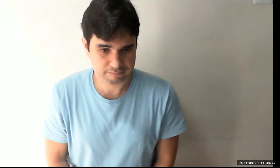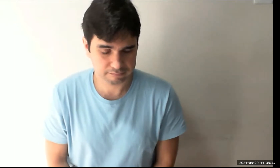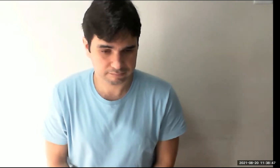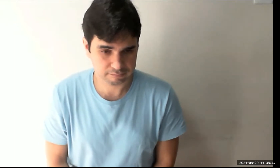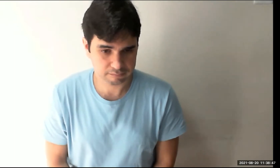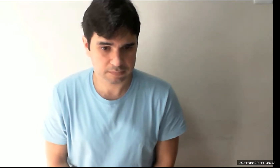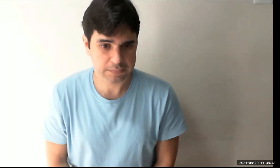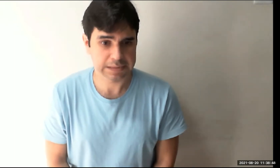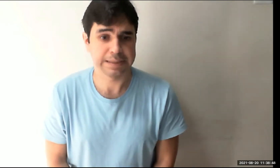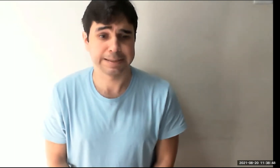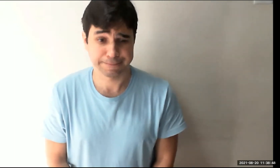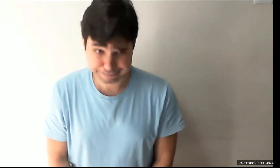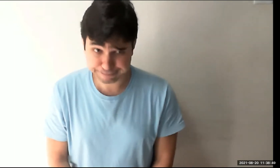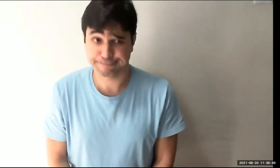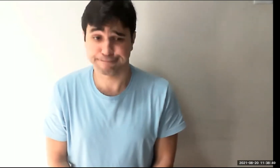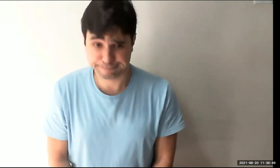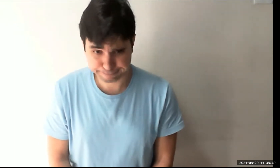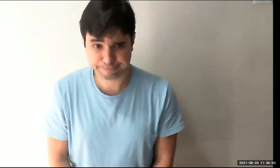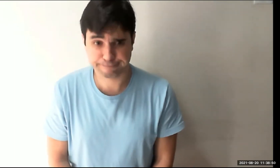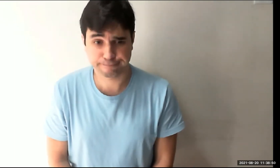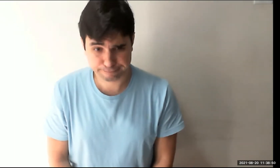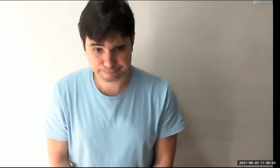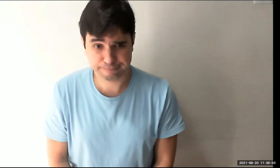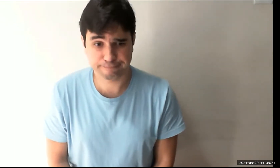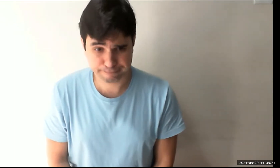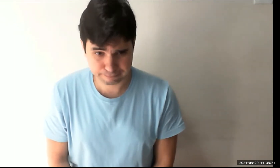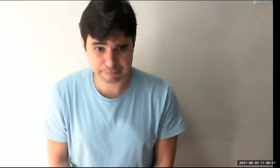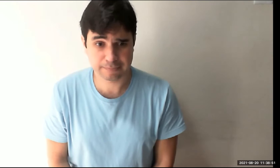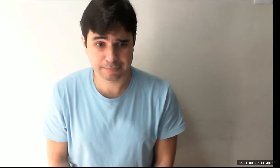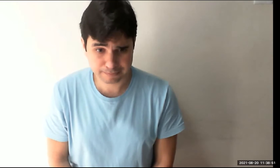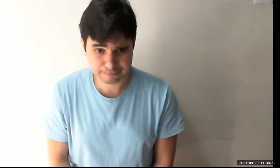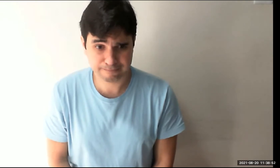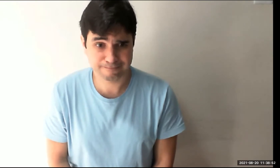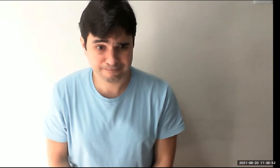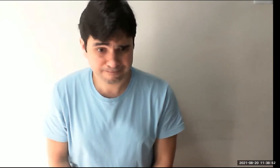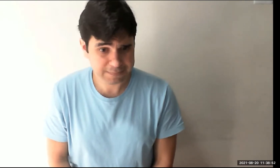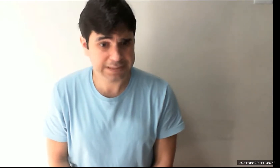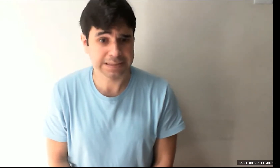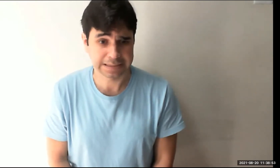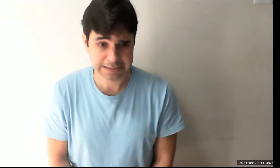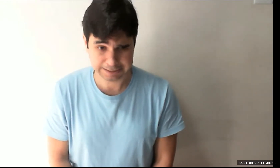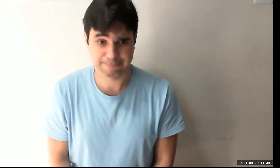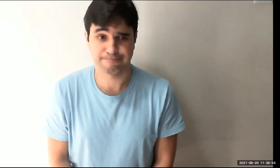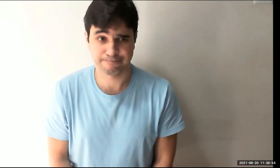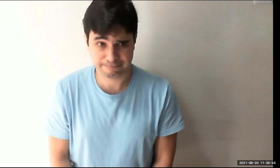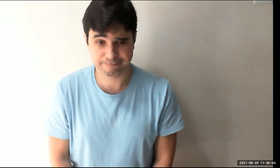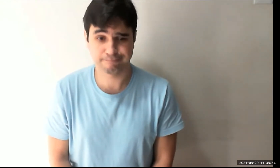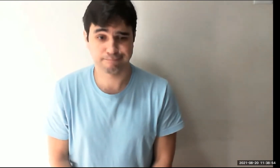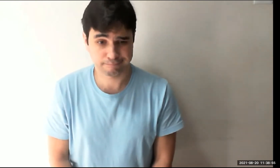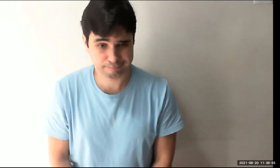falou, que os surdos voltem àquela tradição antiga de praticar esporte. Até no Fluminense, né, que é ali